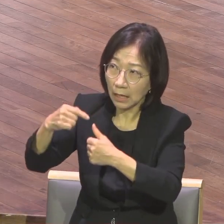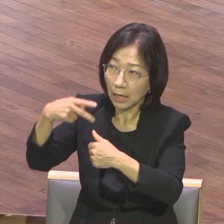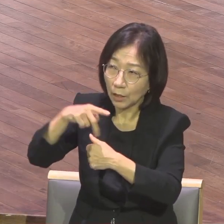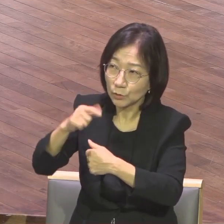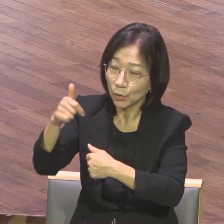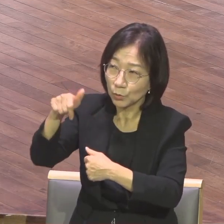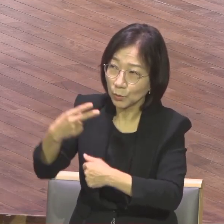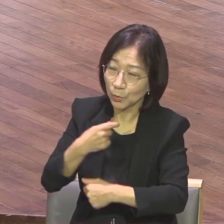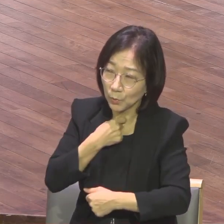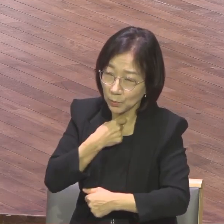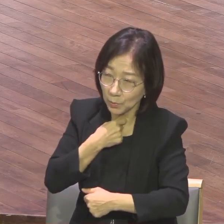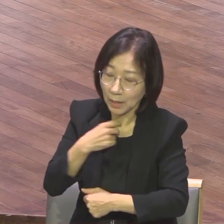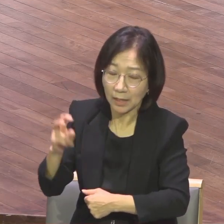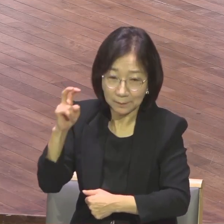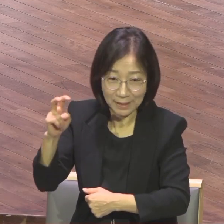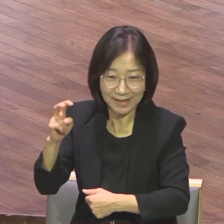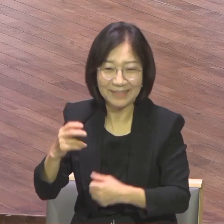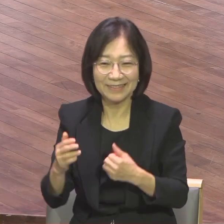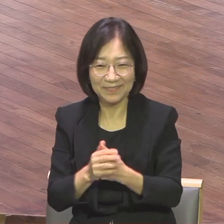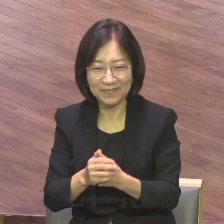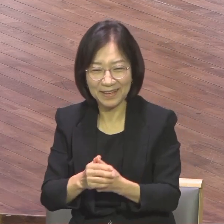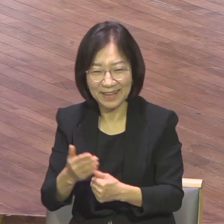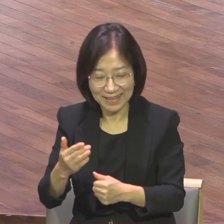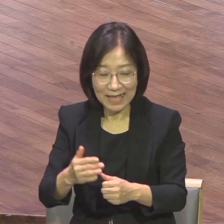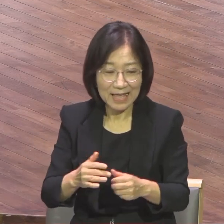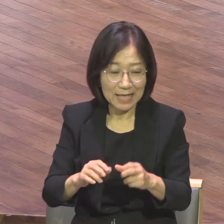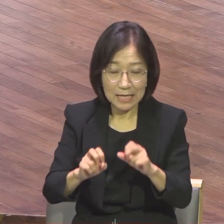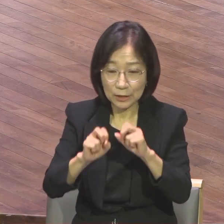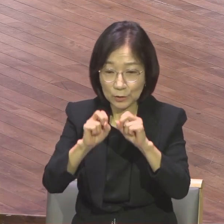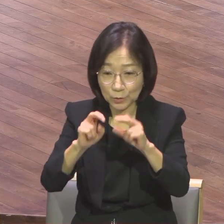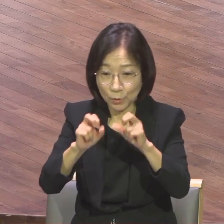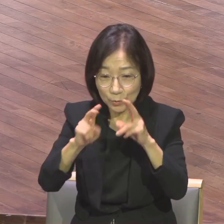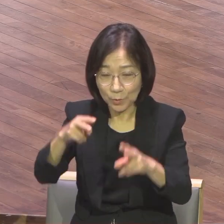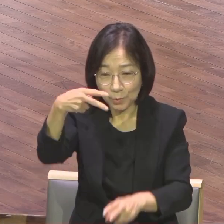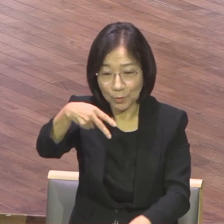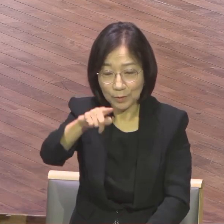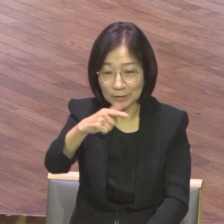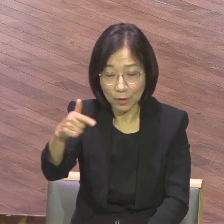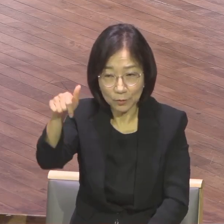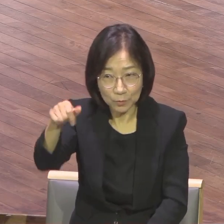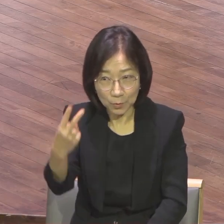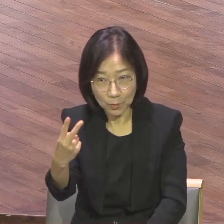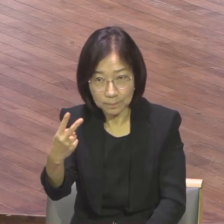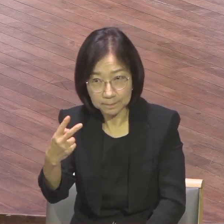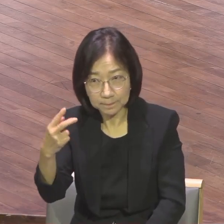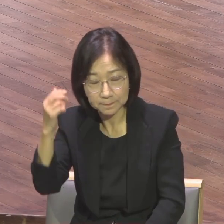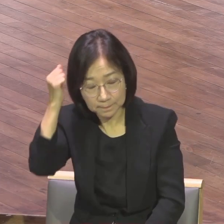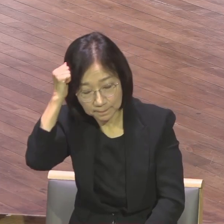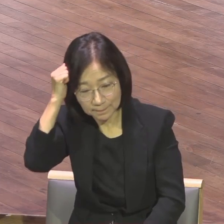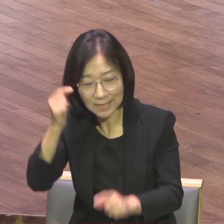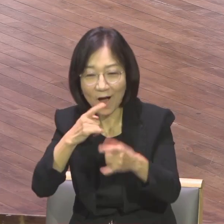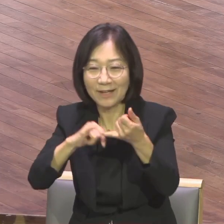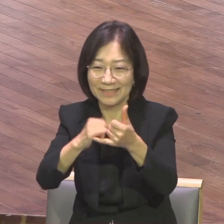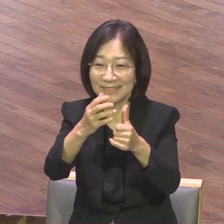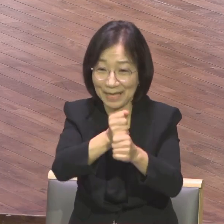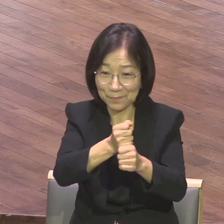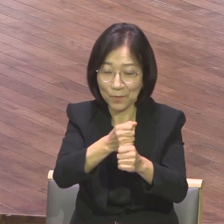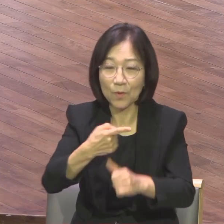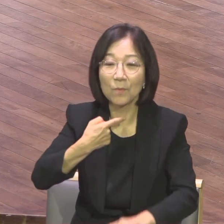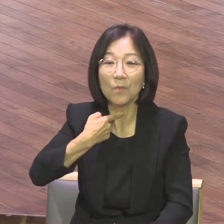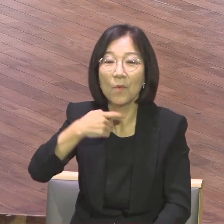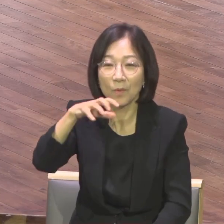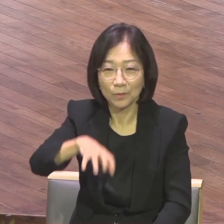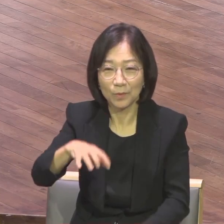모르는 나에게 그렇게 선교라는 하나님의 음성을 언약으로 붙잡고 목동에서 개척한